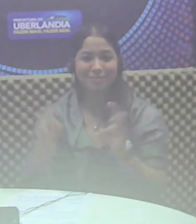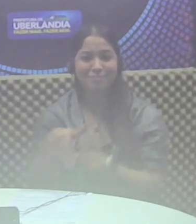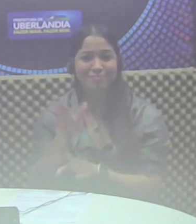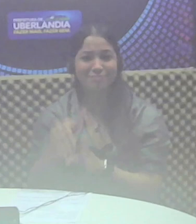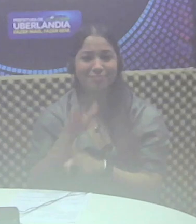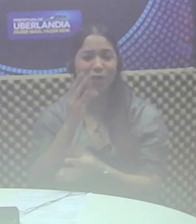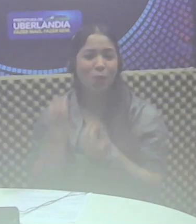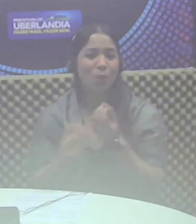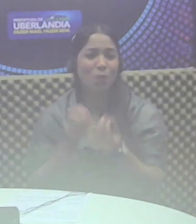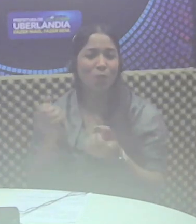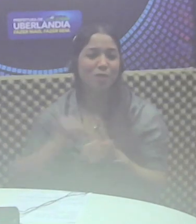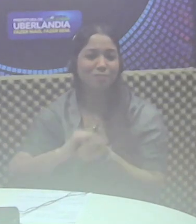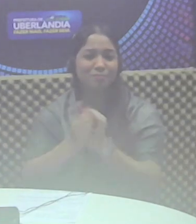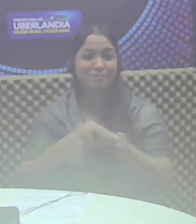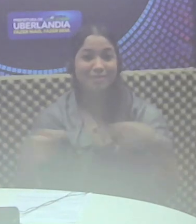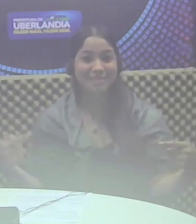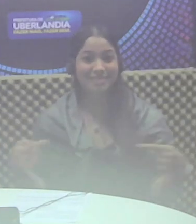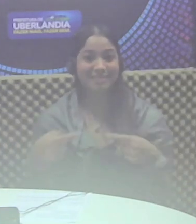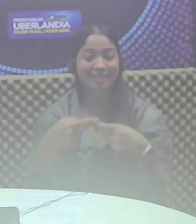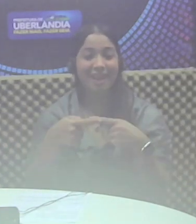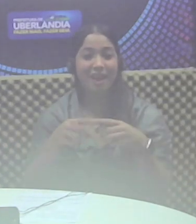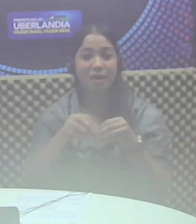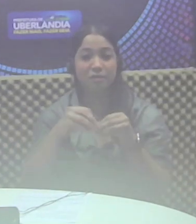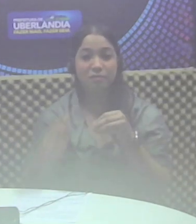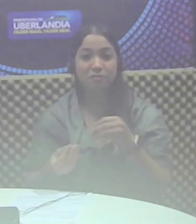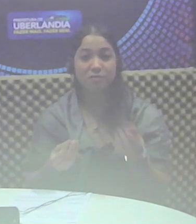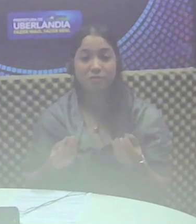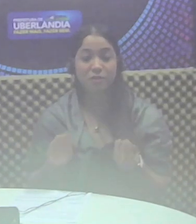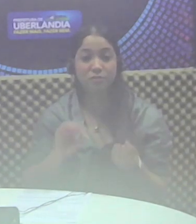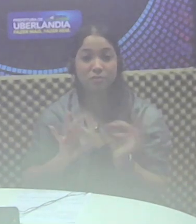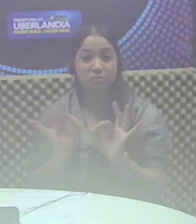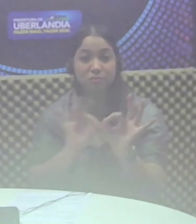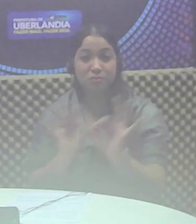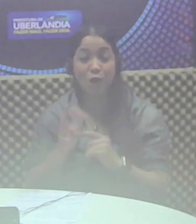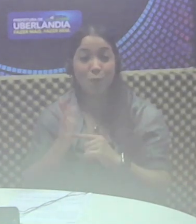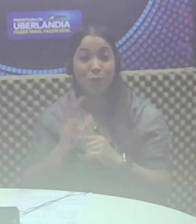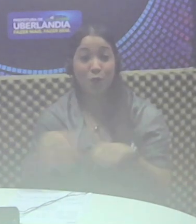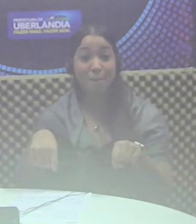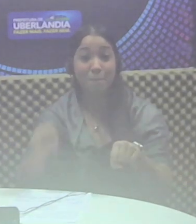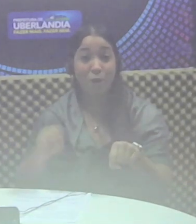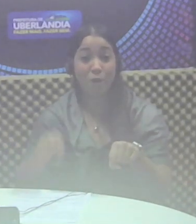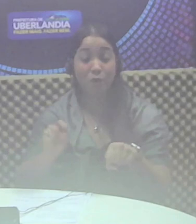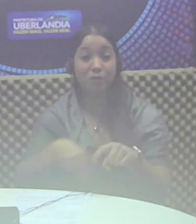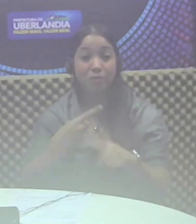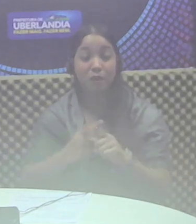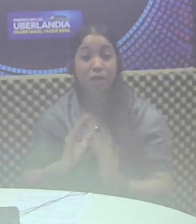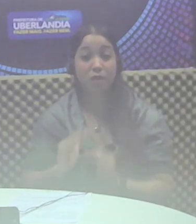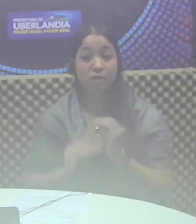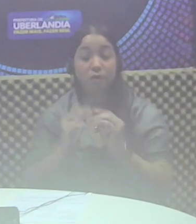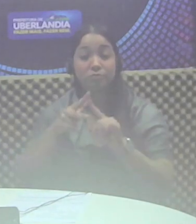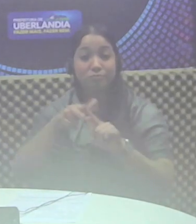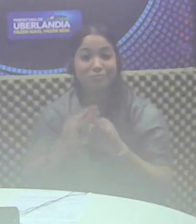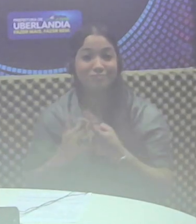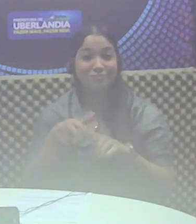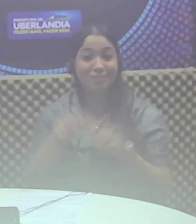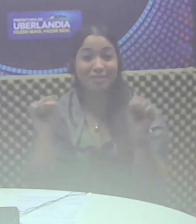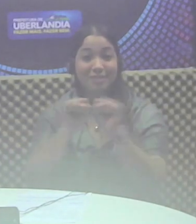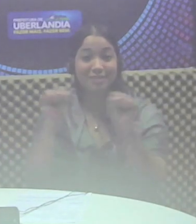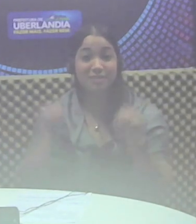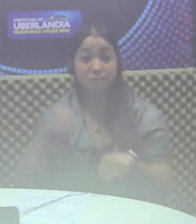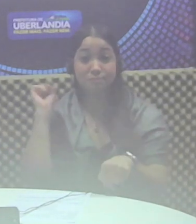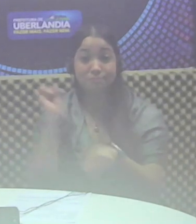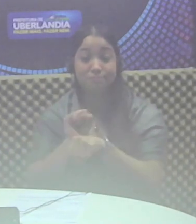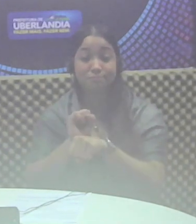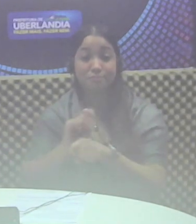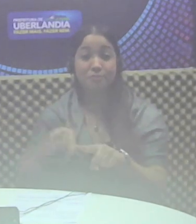procedimentos adequados de desmontagem e montagem de motores de moto evolução e manutenção de sistema de freio